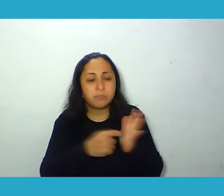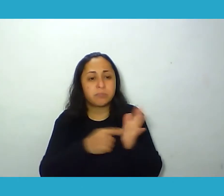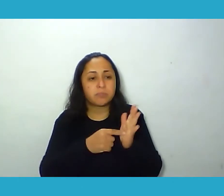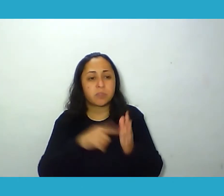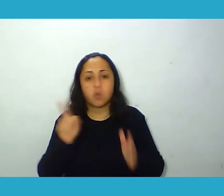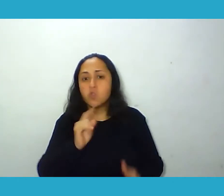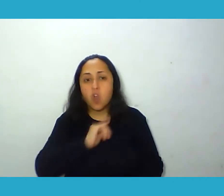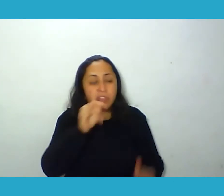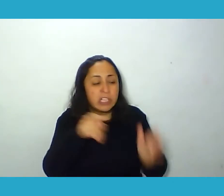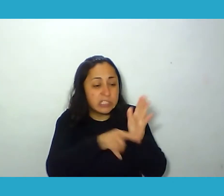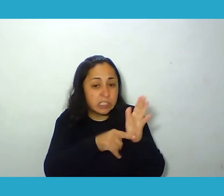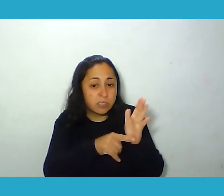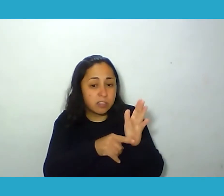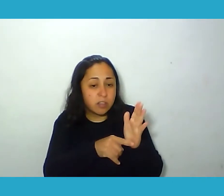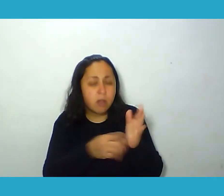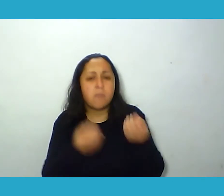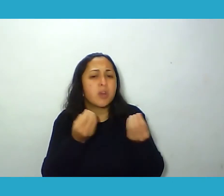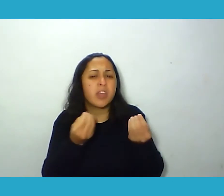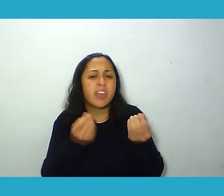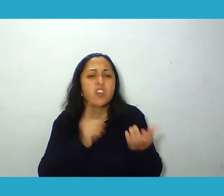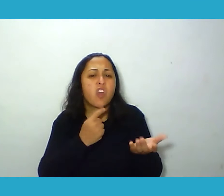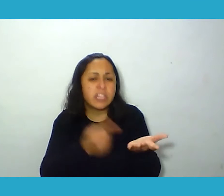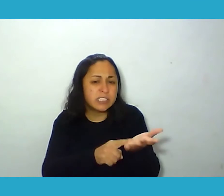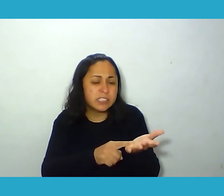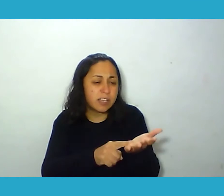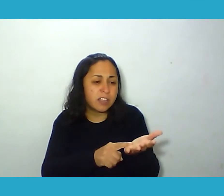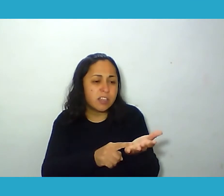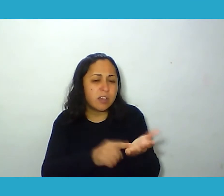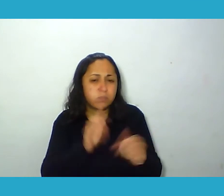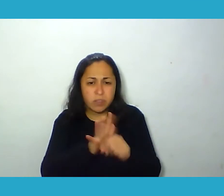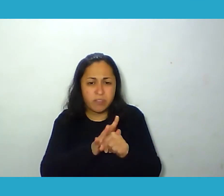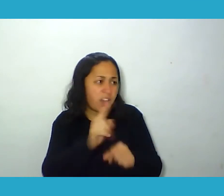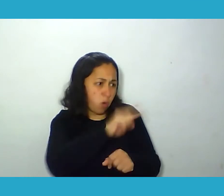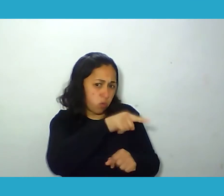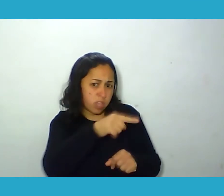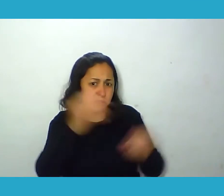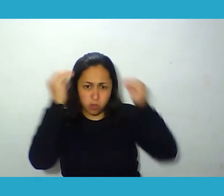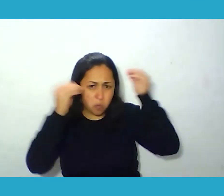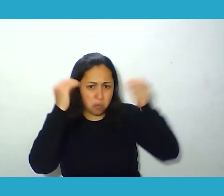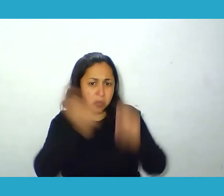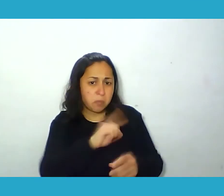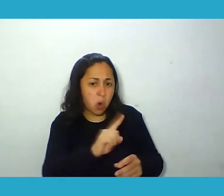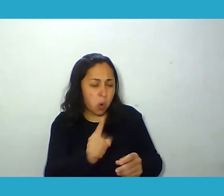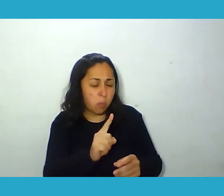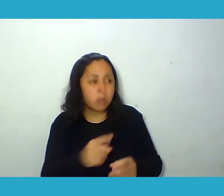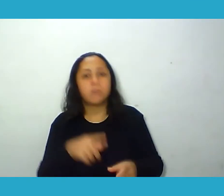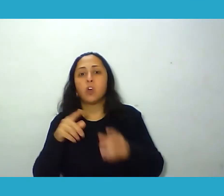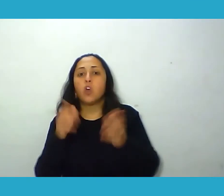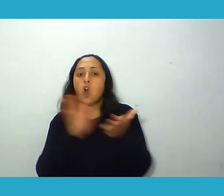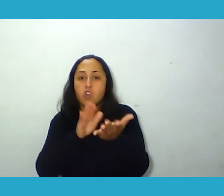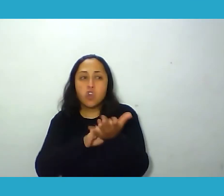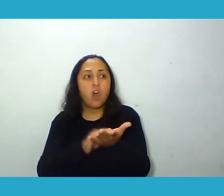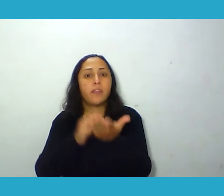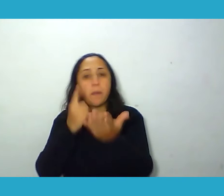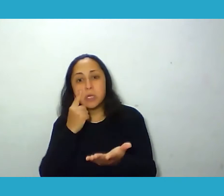se habla, dice, es porque esto no es preocupación. Se queja de reclamos y notas efectuadas a la Municipalidad de